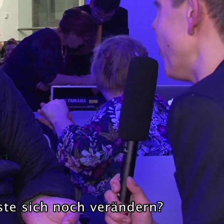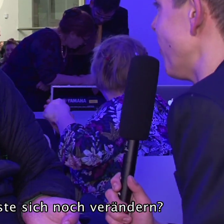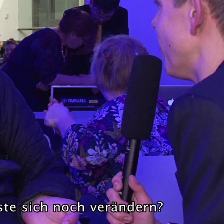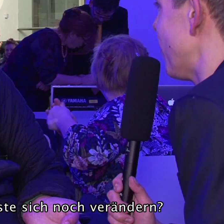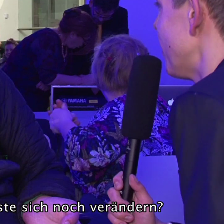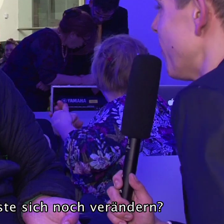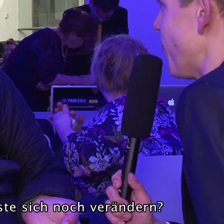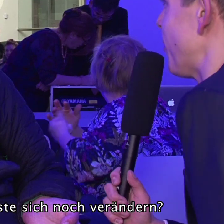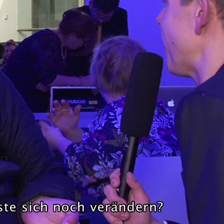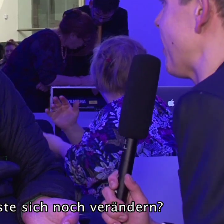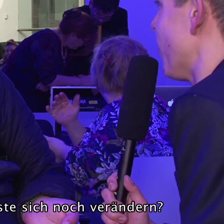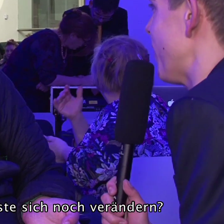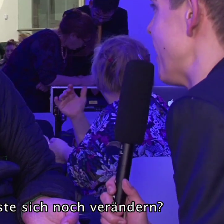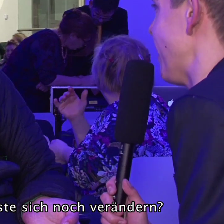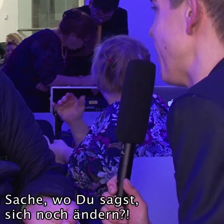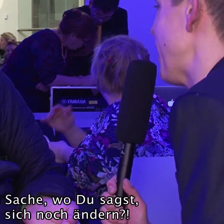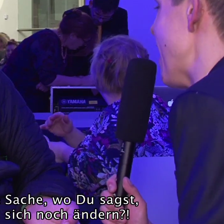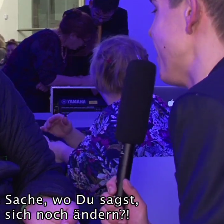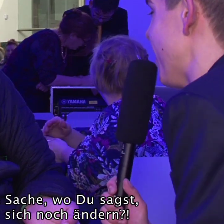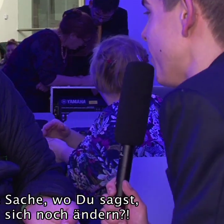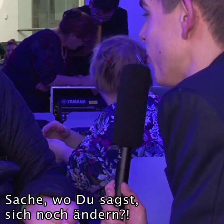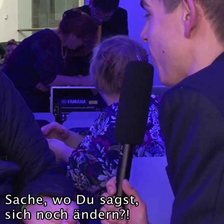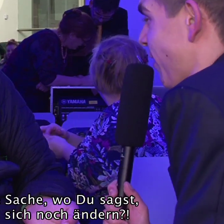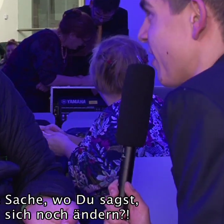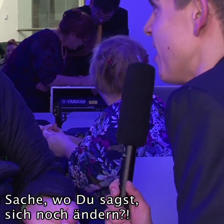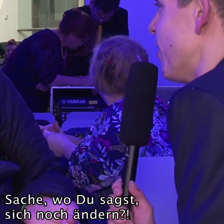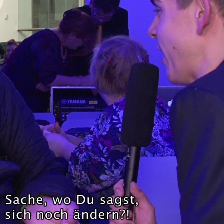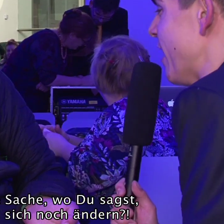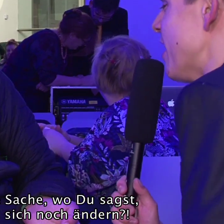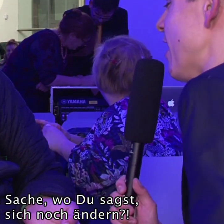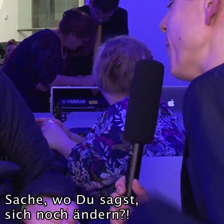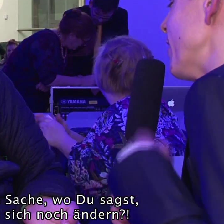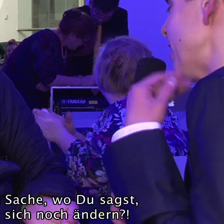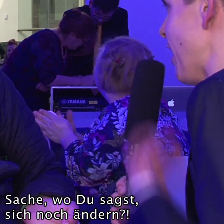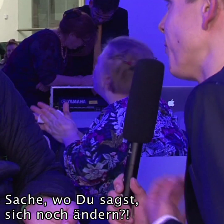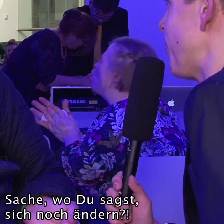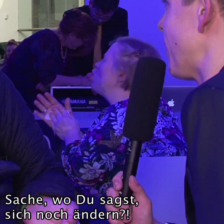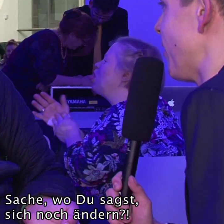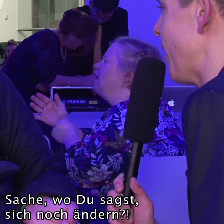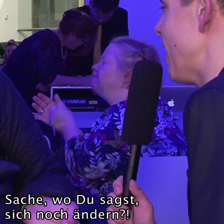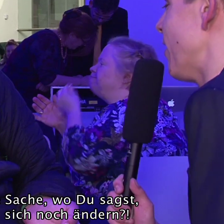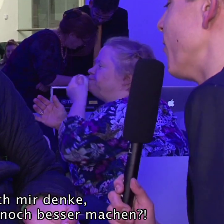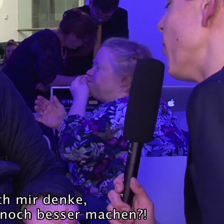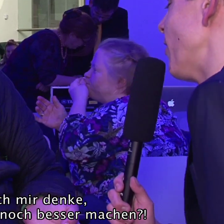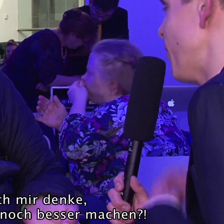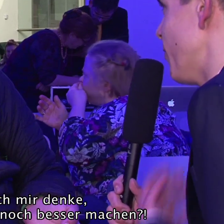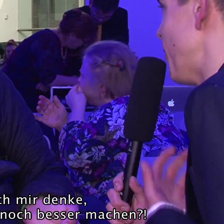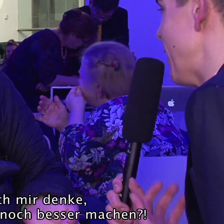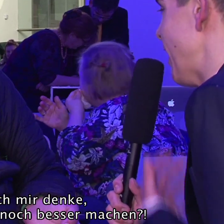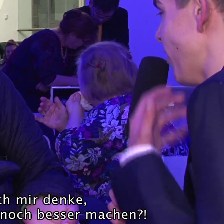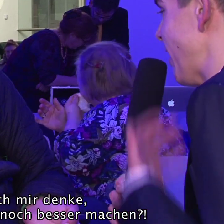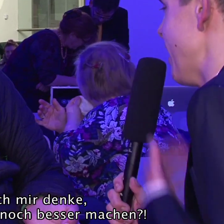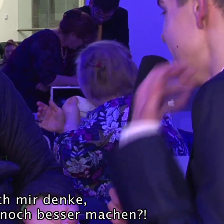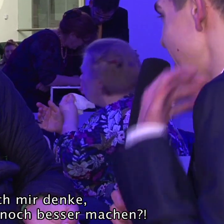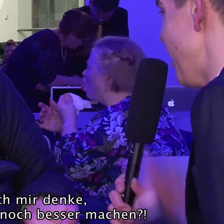deinen Augen noch, was müsste sich da noch verändern? Gibt es eine Sache, wo du sagst, okay, das müsste sich noch ändern, wo ich